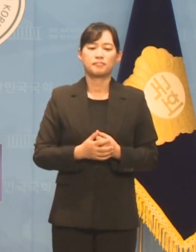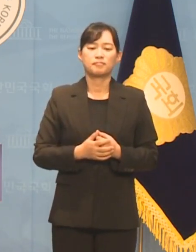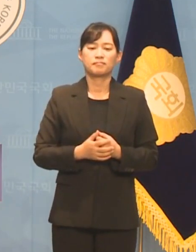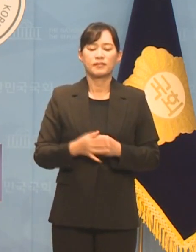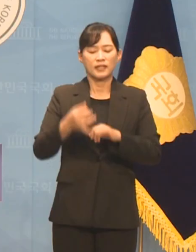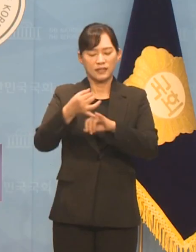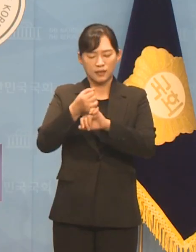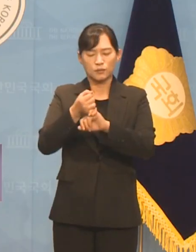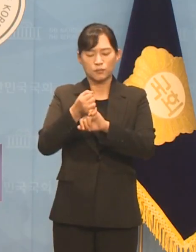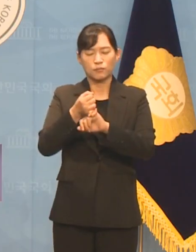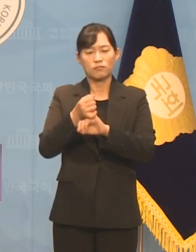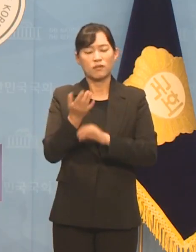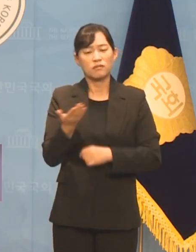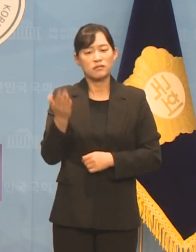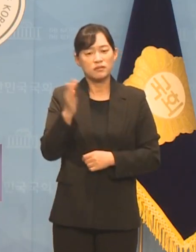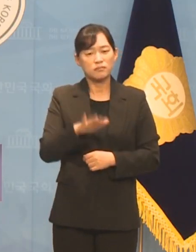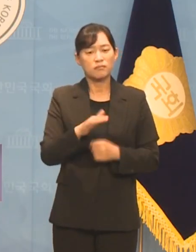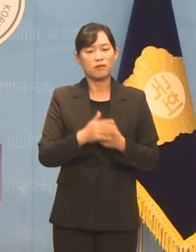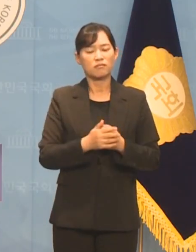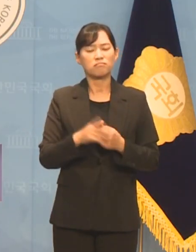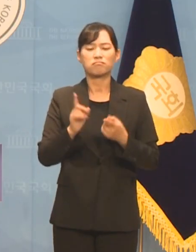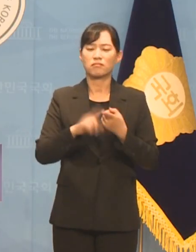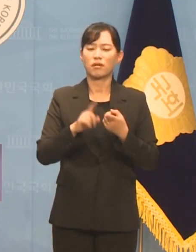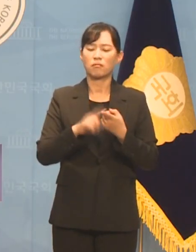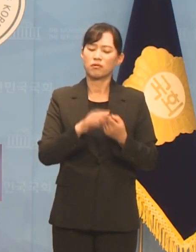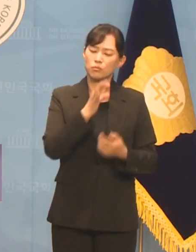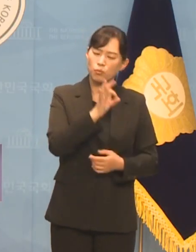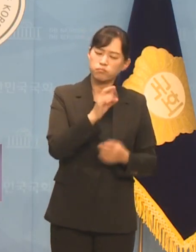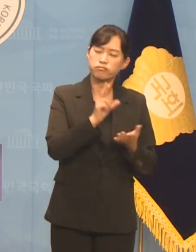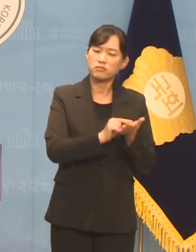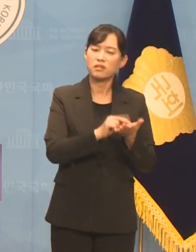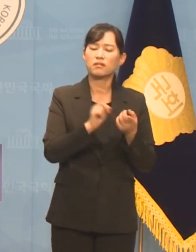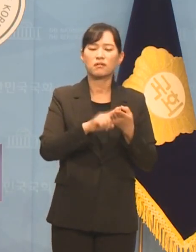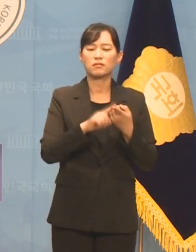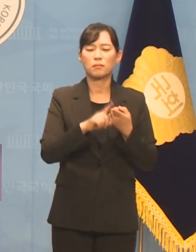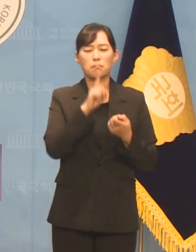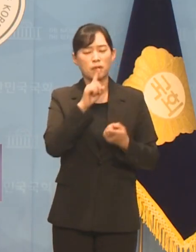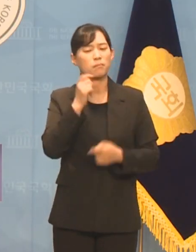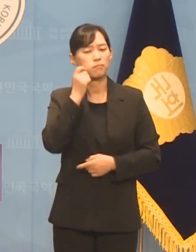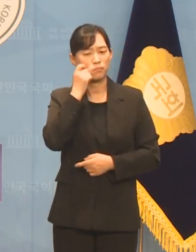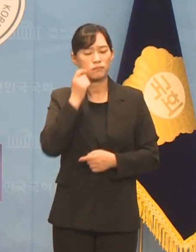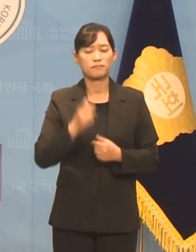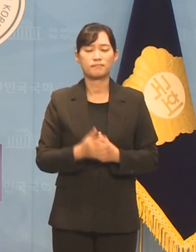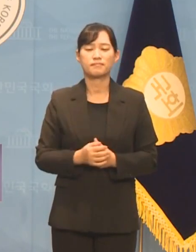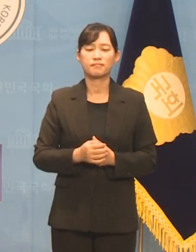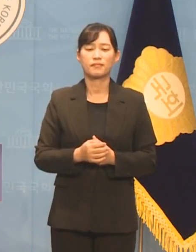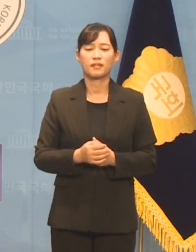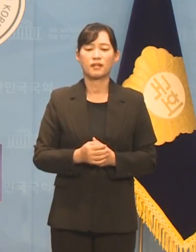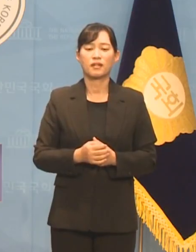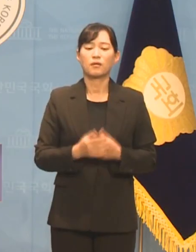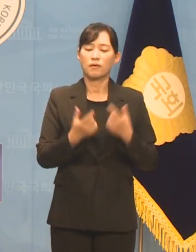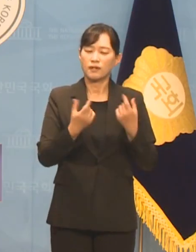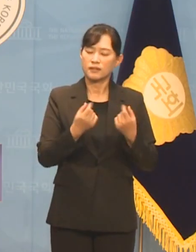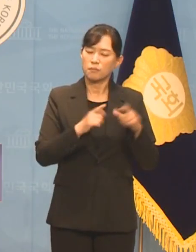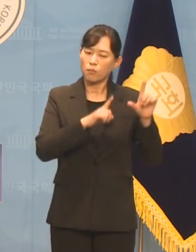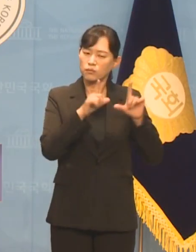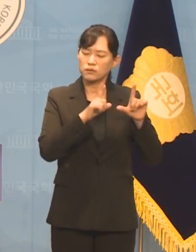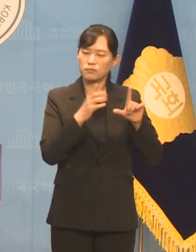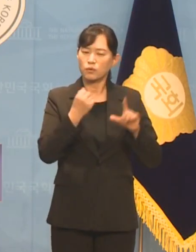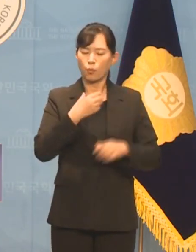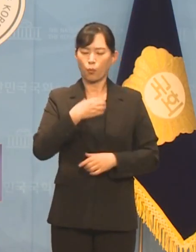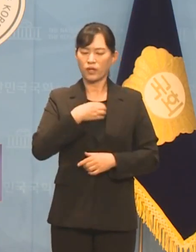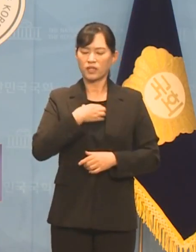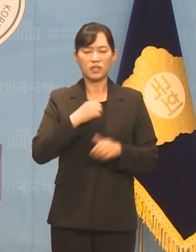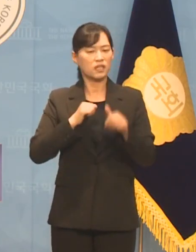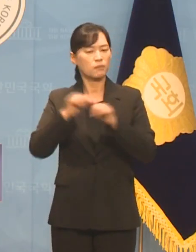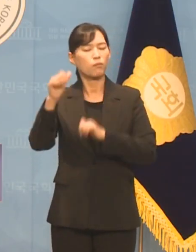역할을 약속하면서도 그에 따른 재원 대책은 내놓지 못하고 있습니다. 이런 자세로는 위기를